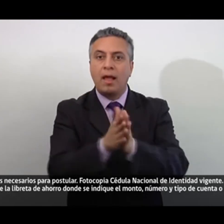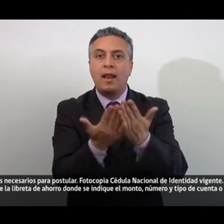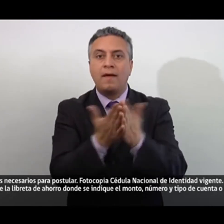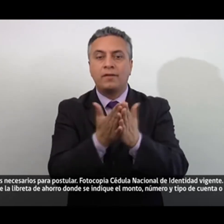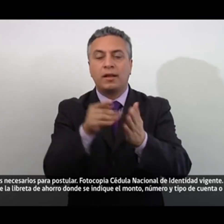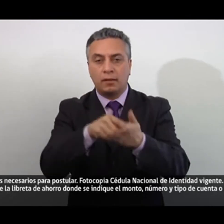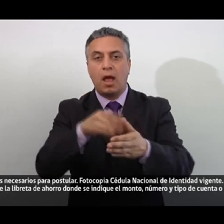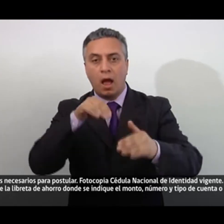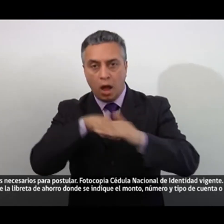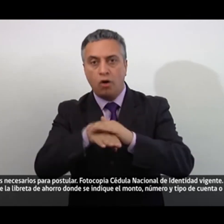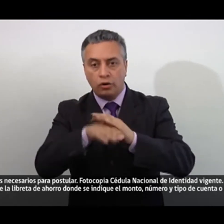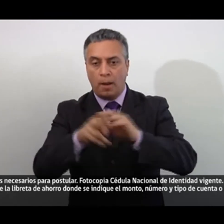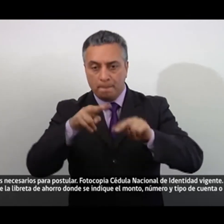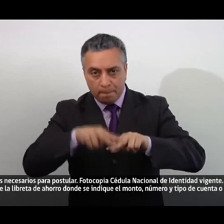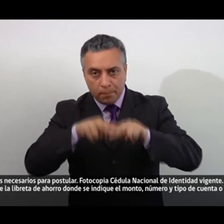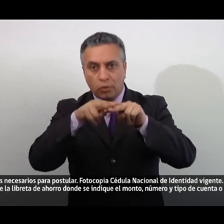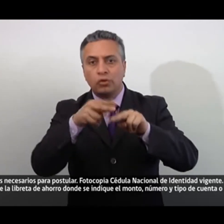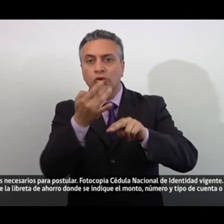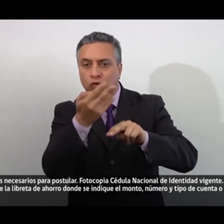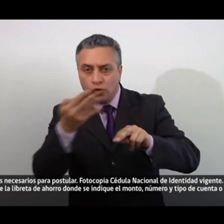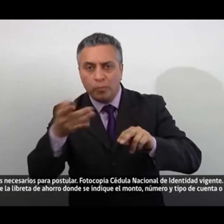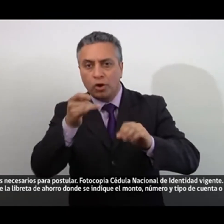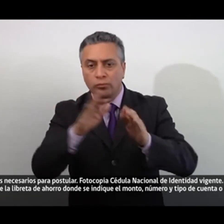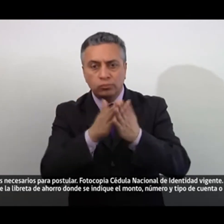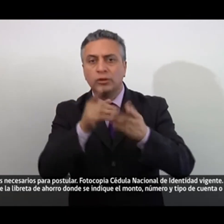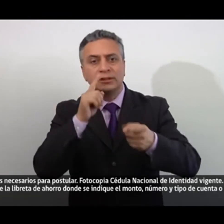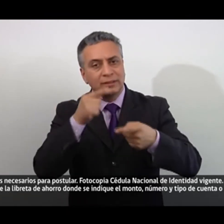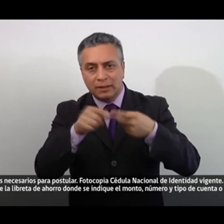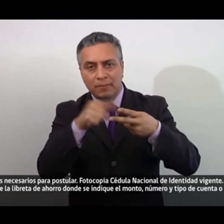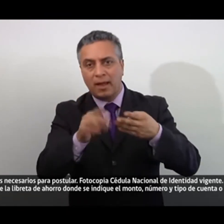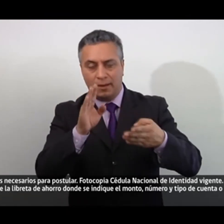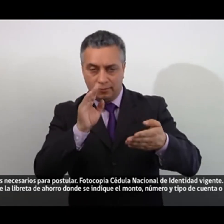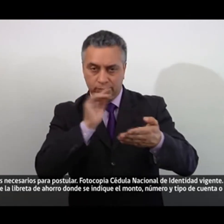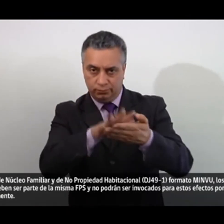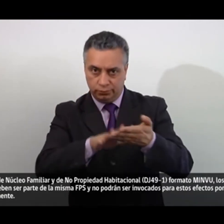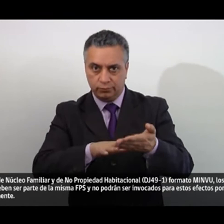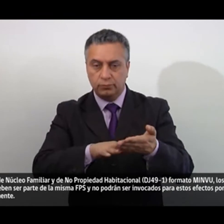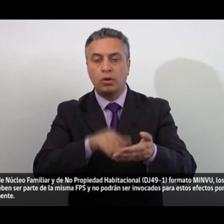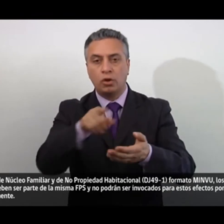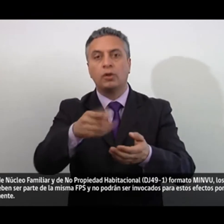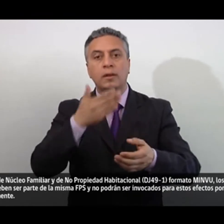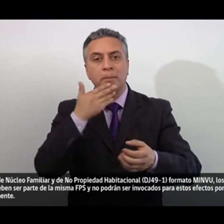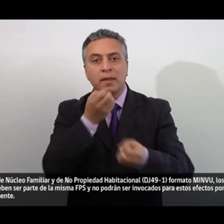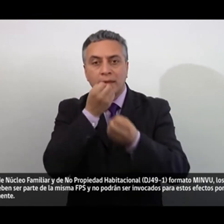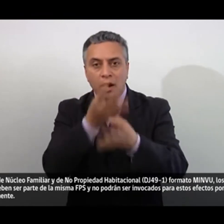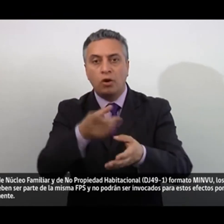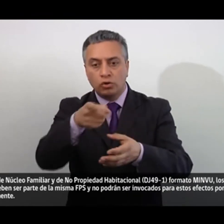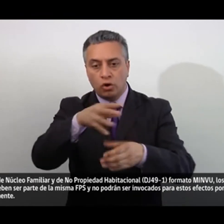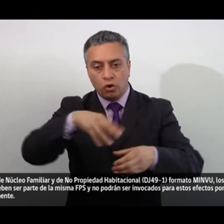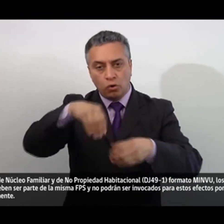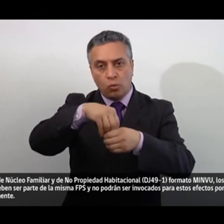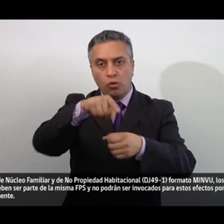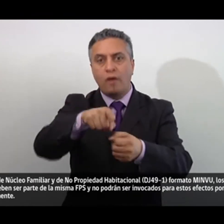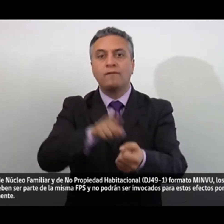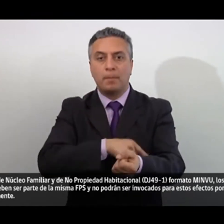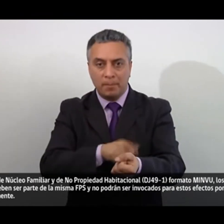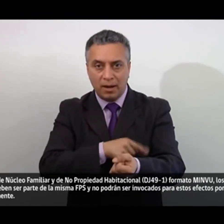libreta de ahorro donde se indique el monto, número y tipo de cuenta o libreta. Declaración de núcleo familiar y de no propiedad